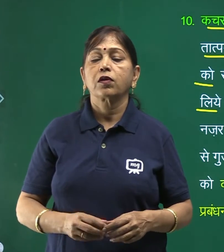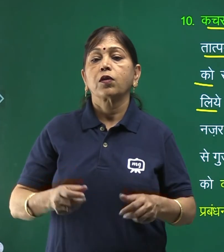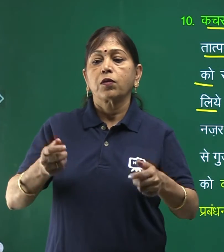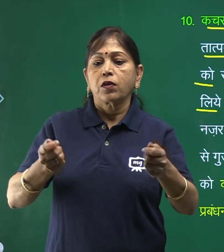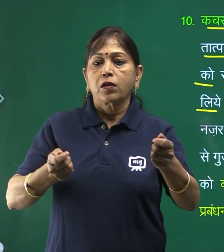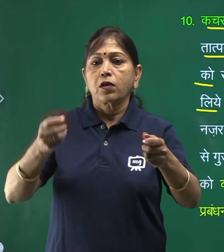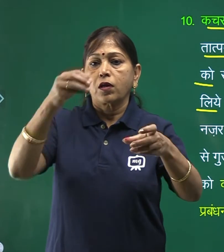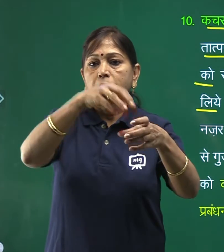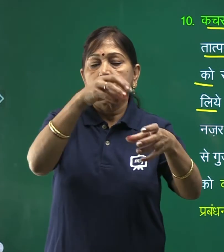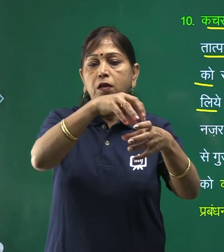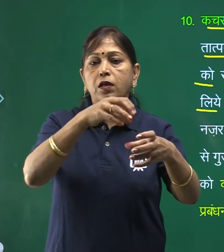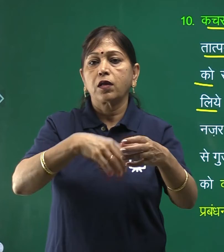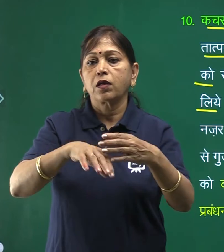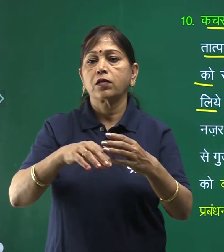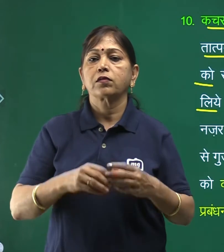परिवहन,